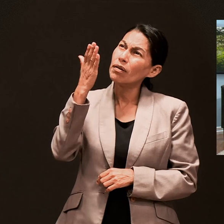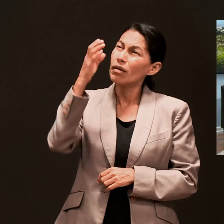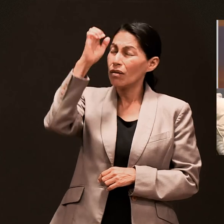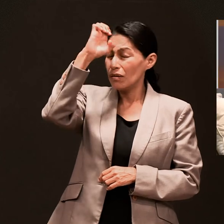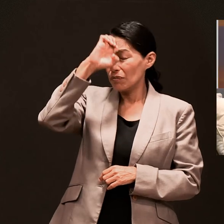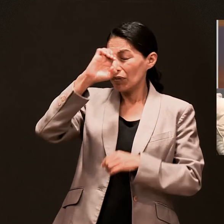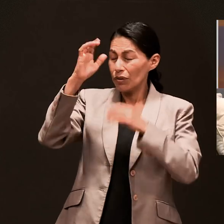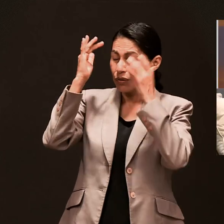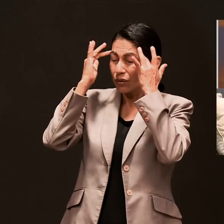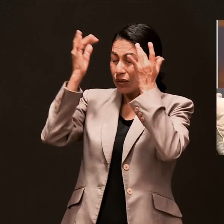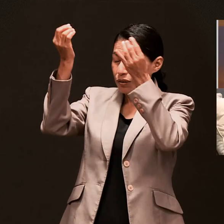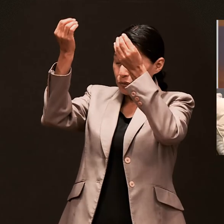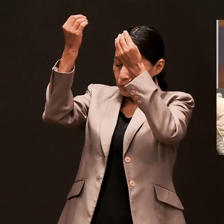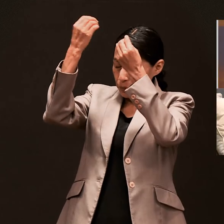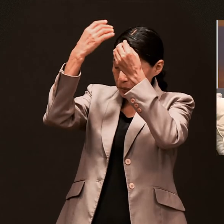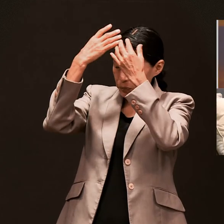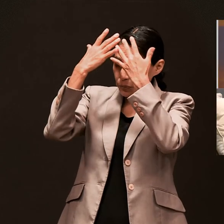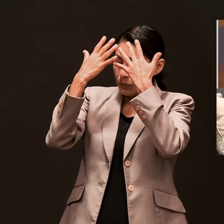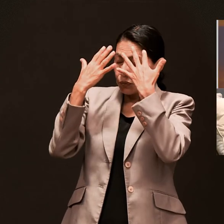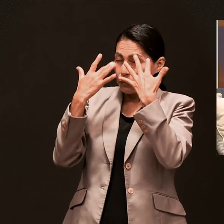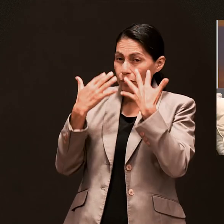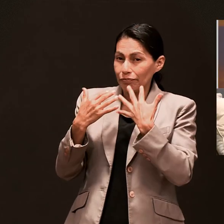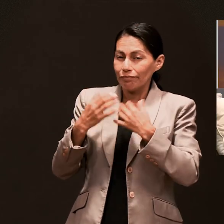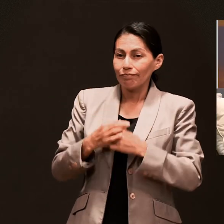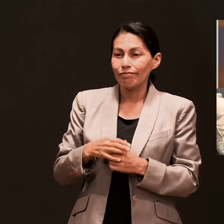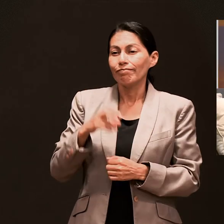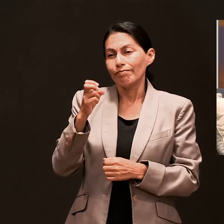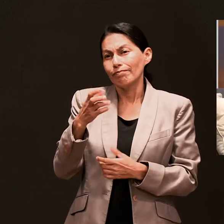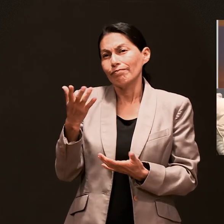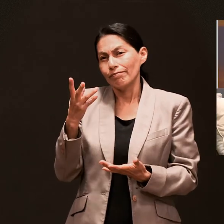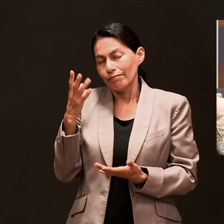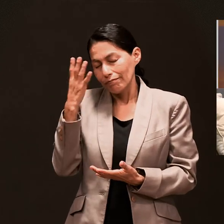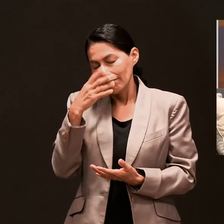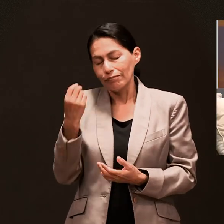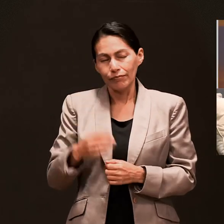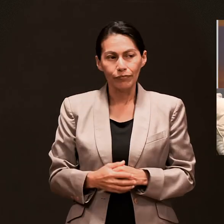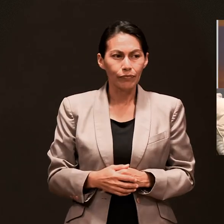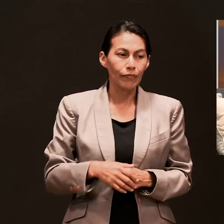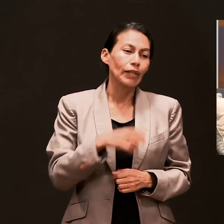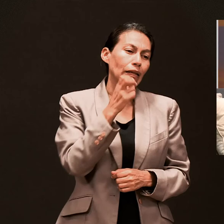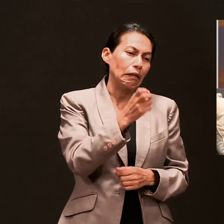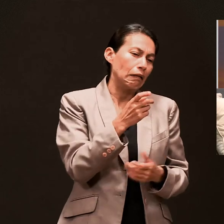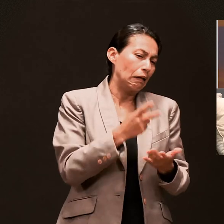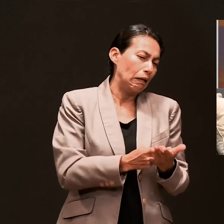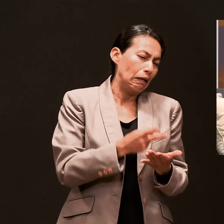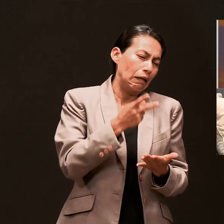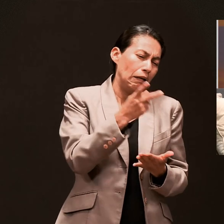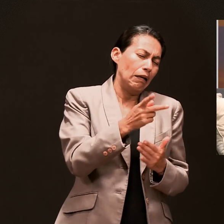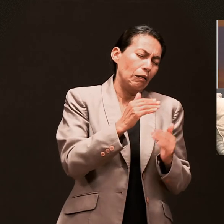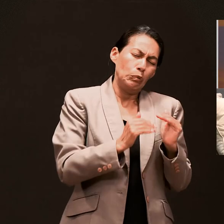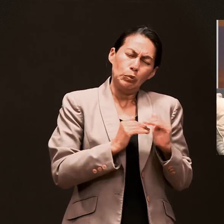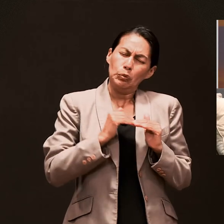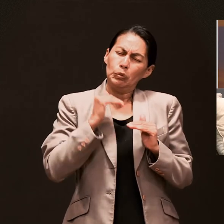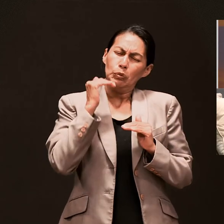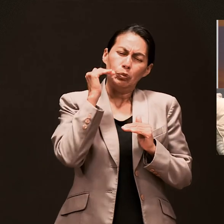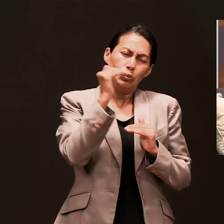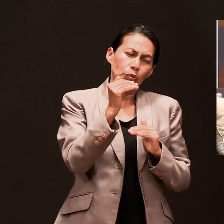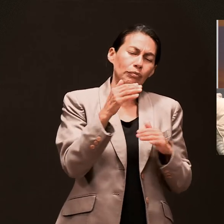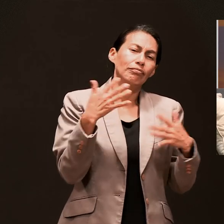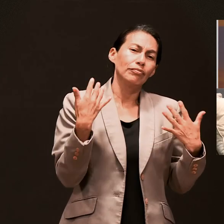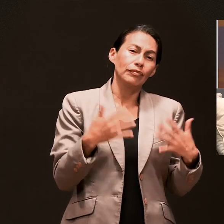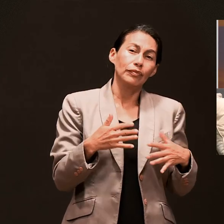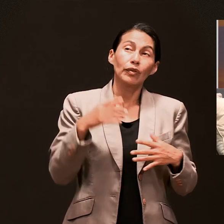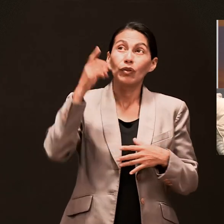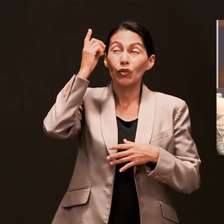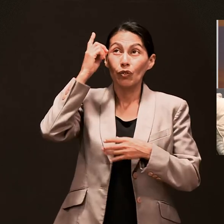a Dios Y que el espíritu de él esté en nosotros Porque si no Imagínese es el más grande regalo es